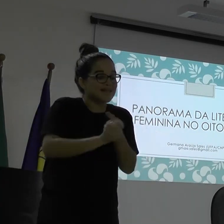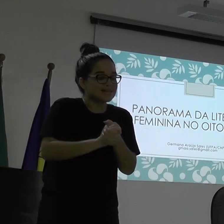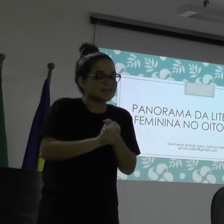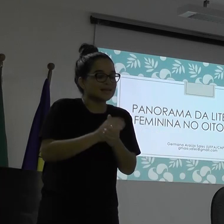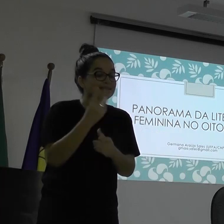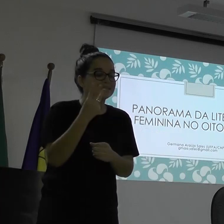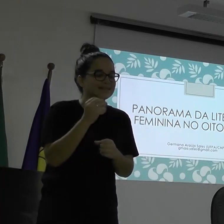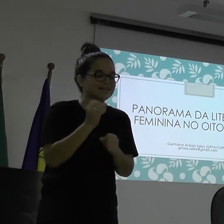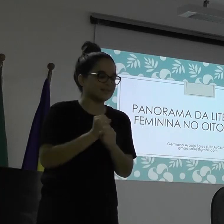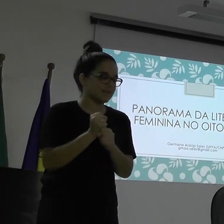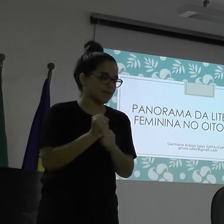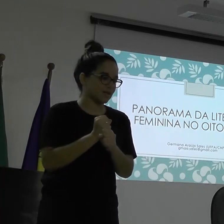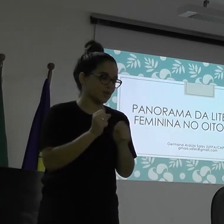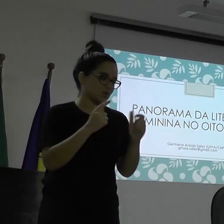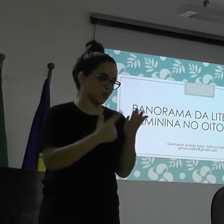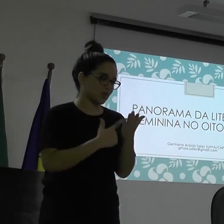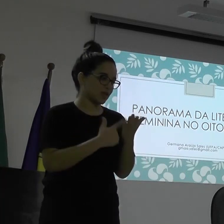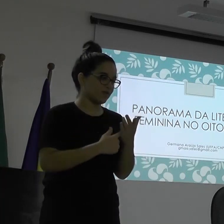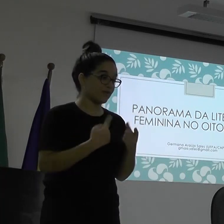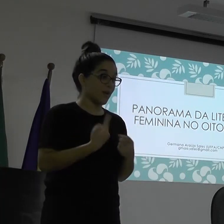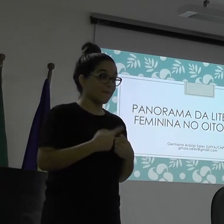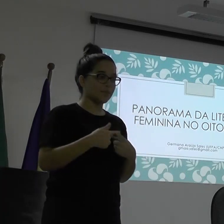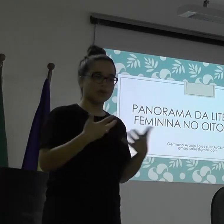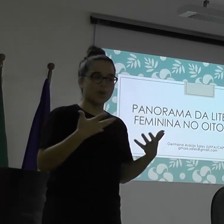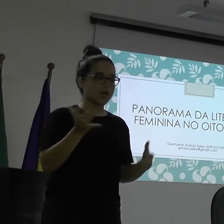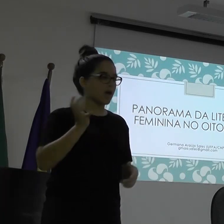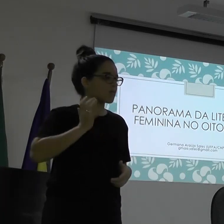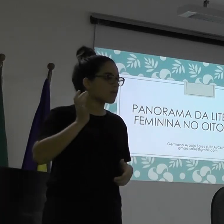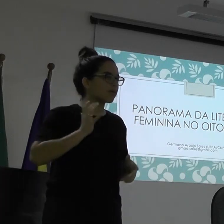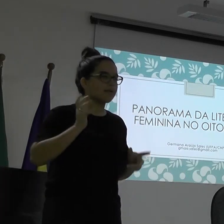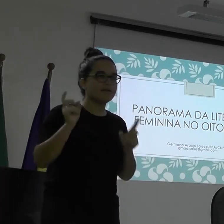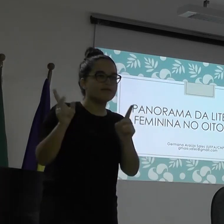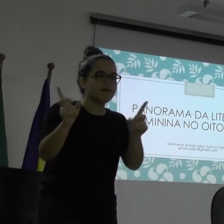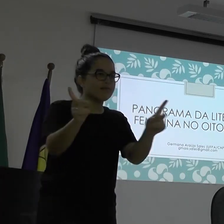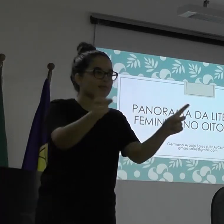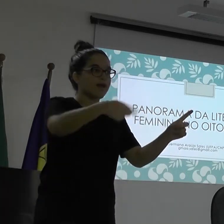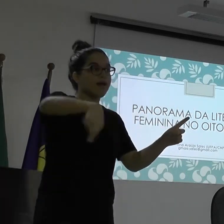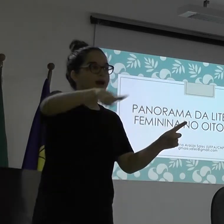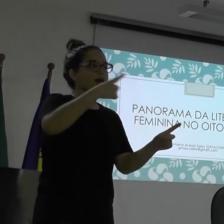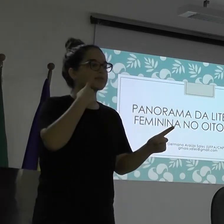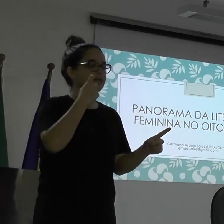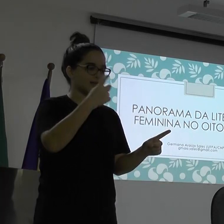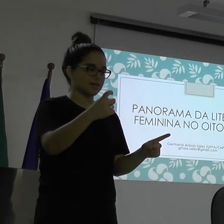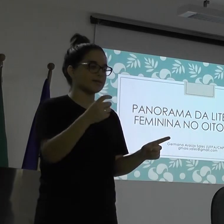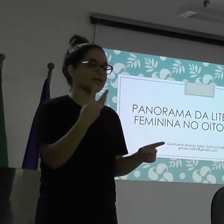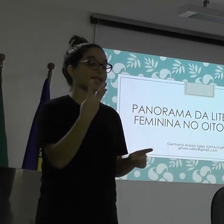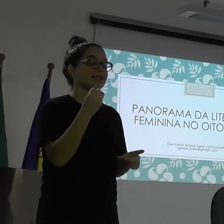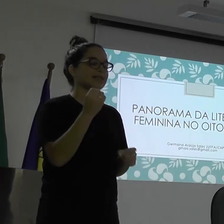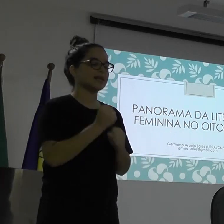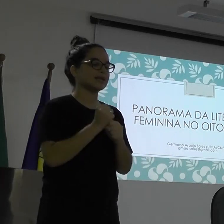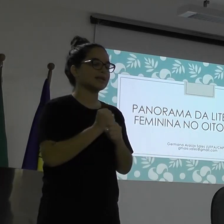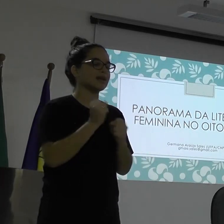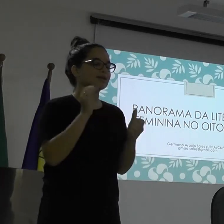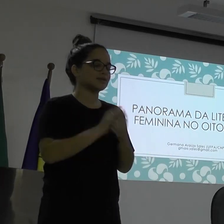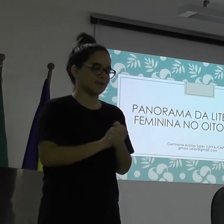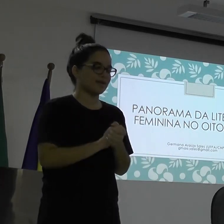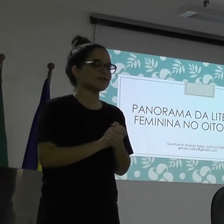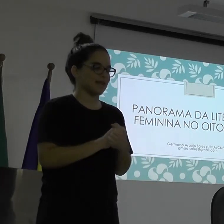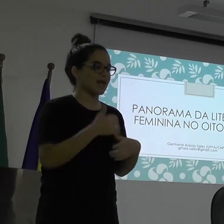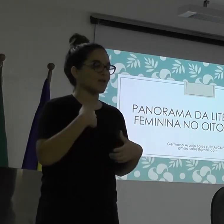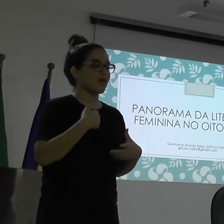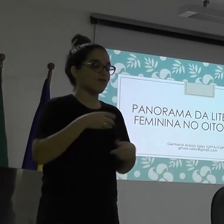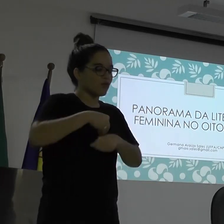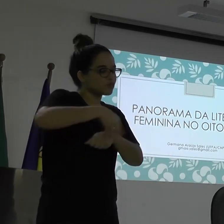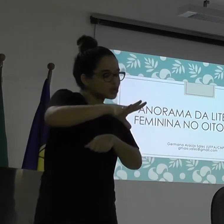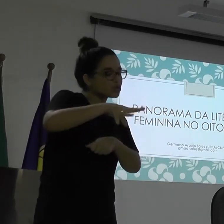anos. Né? Eu estou a fim de ficar rica, né? Eu tenho certeza que vai vender bem, só que não tenho tempo de escrever esse